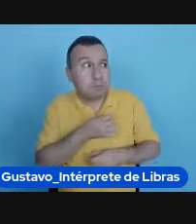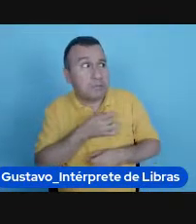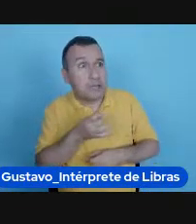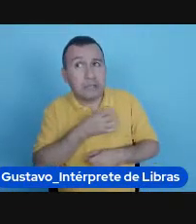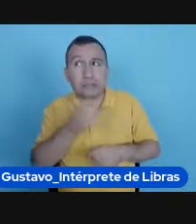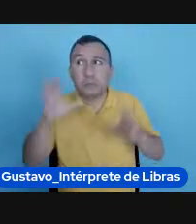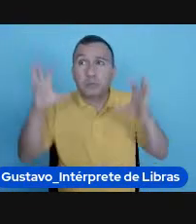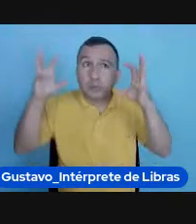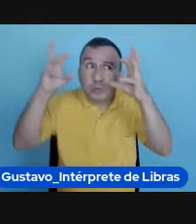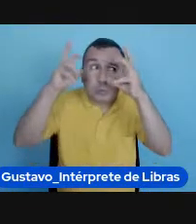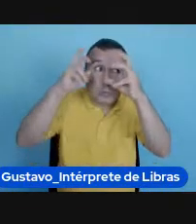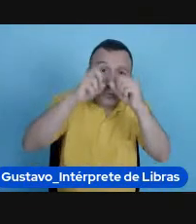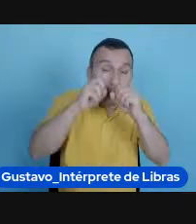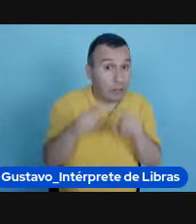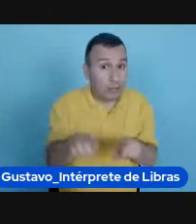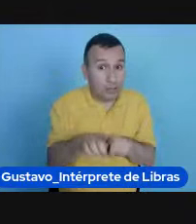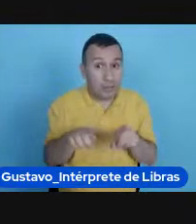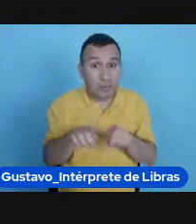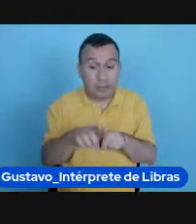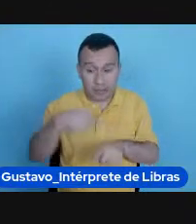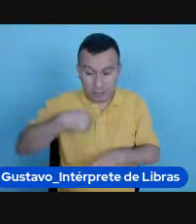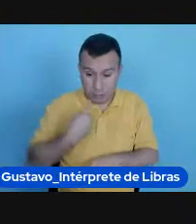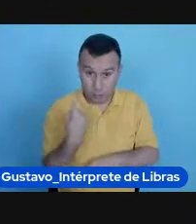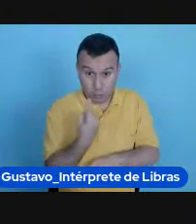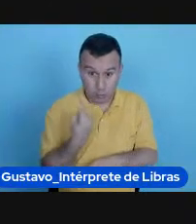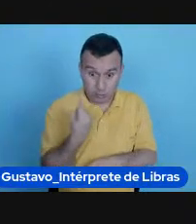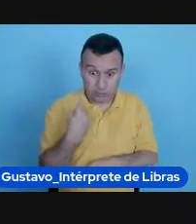medo de sair sozinha.